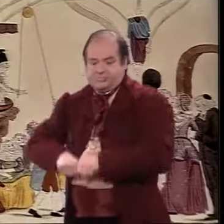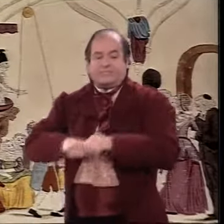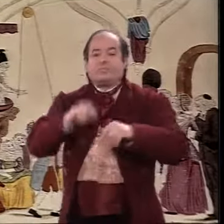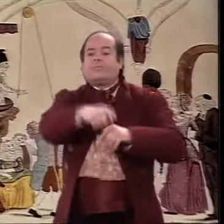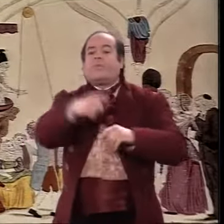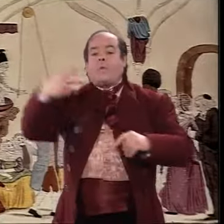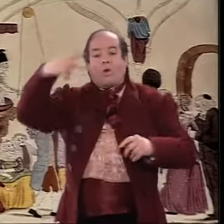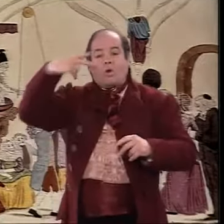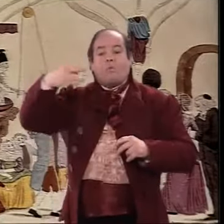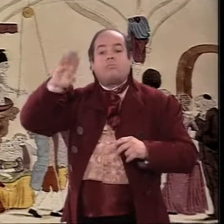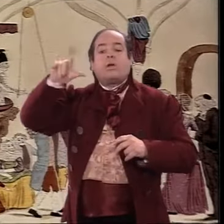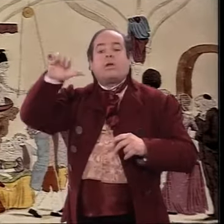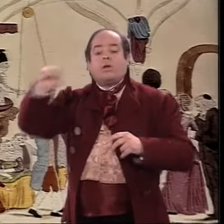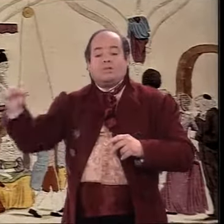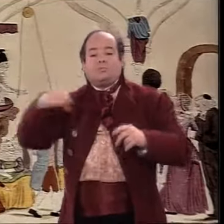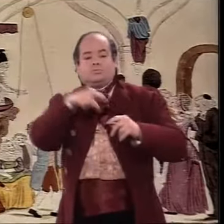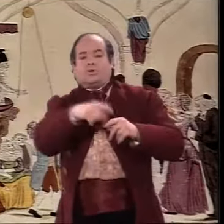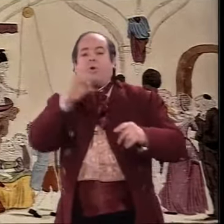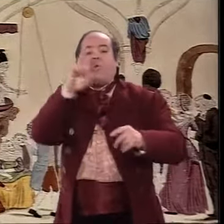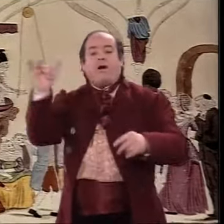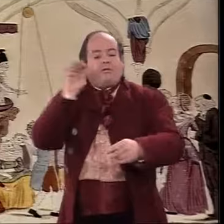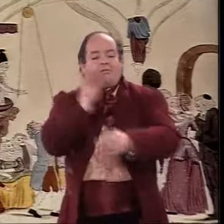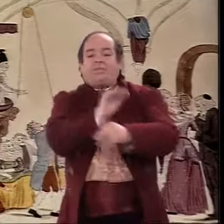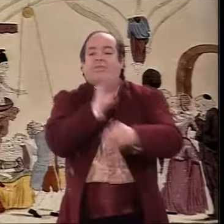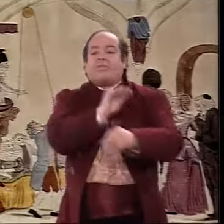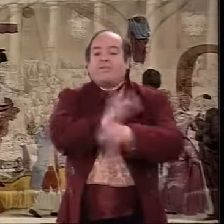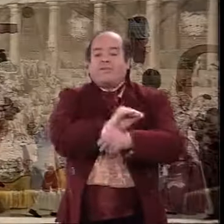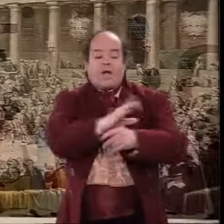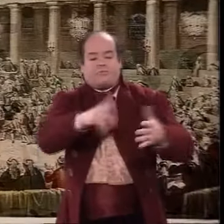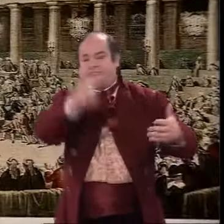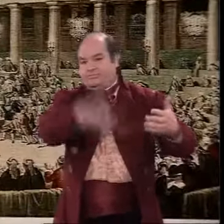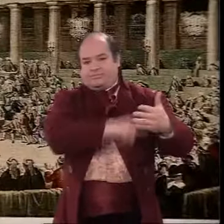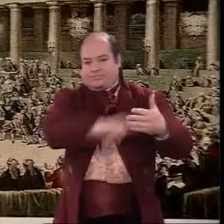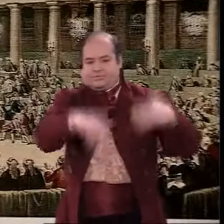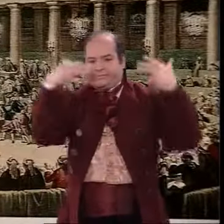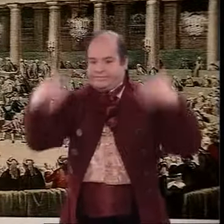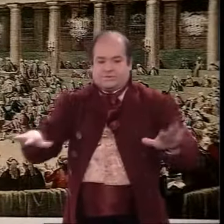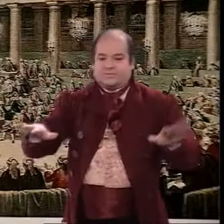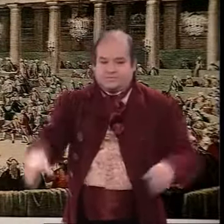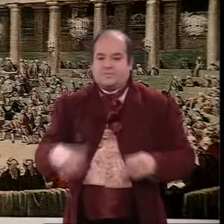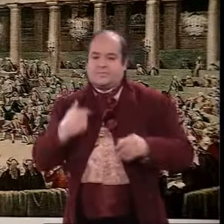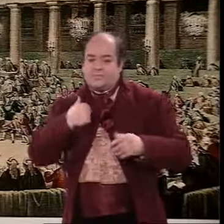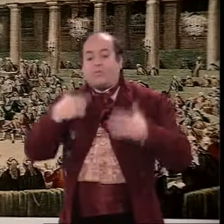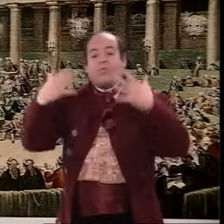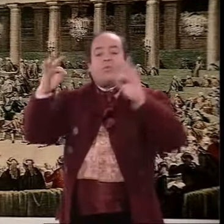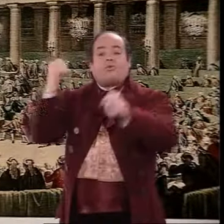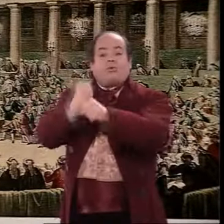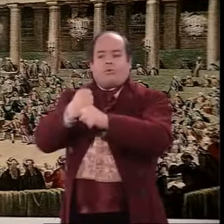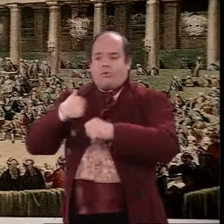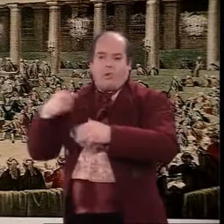Ce fut une grande période laïque. On obligea les prêtres à prêter serment de fidélité à la République. Les biens